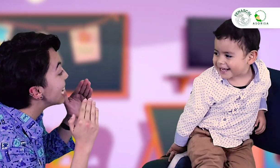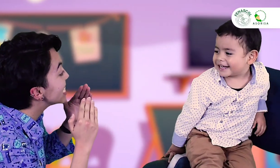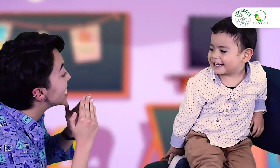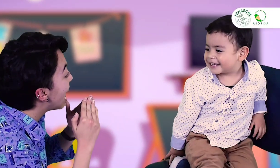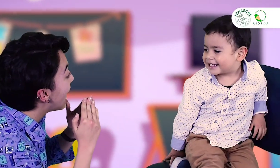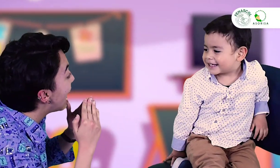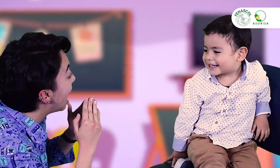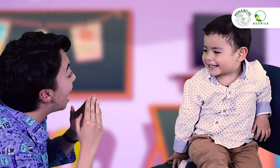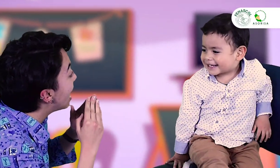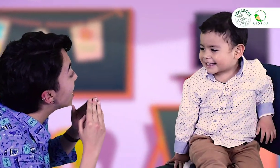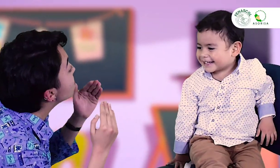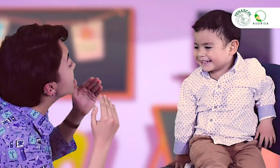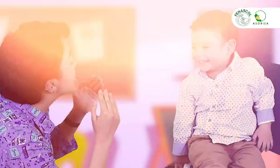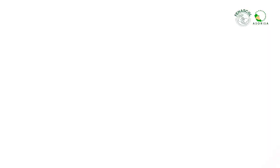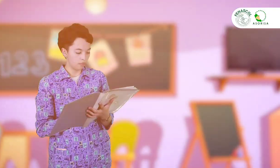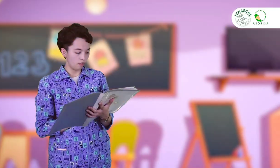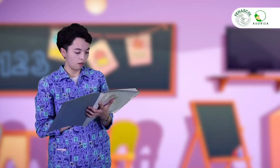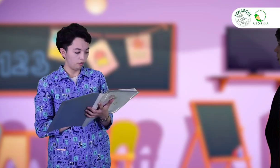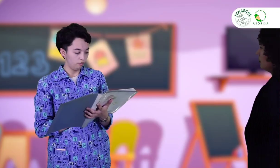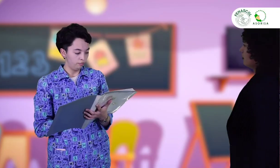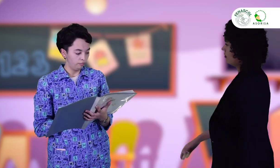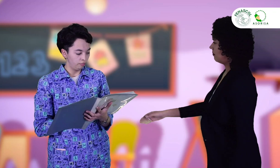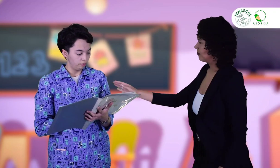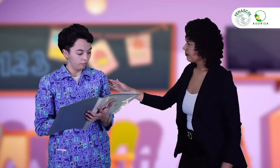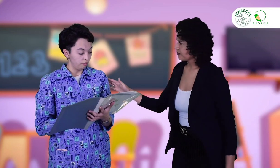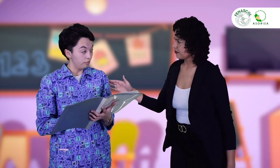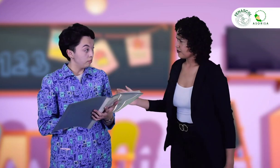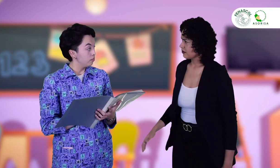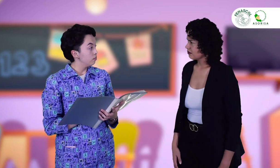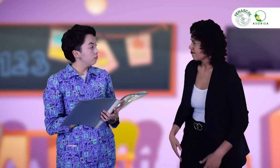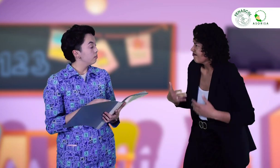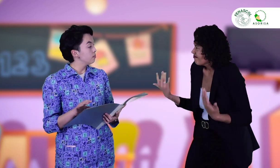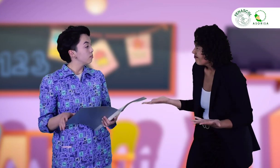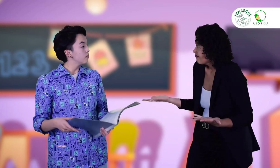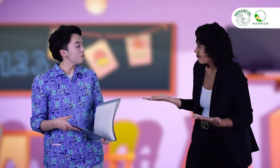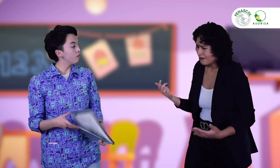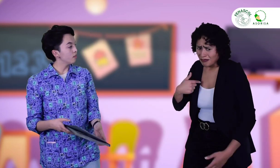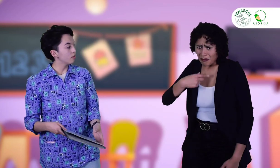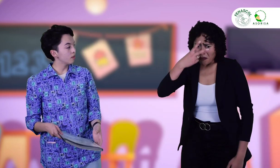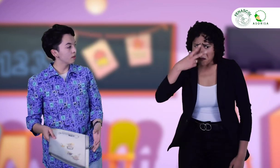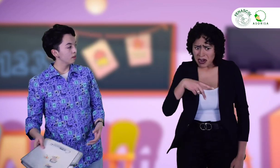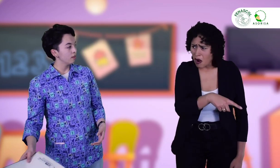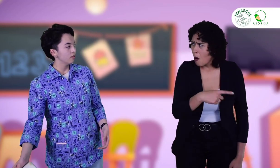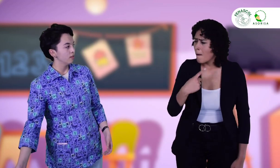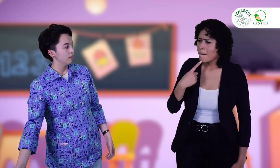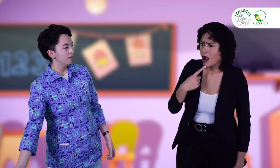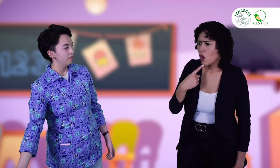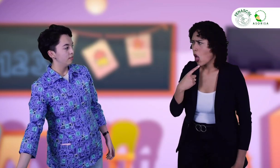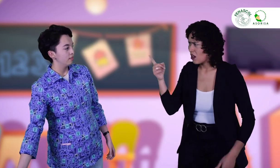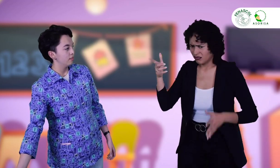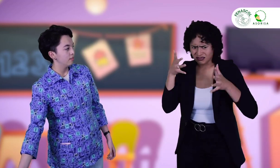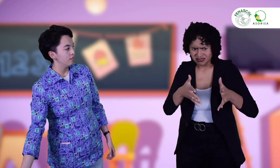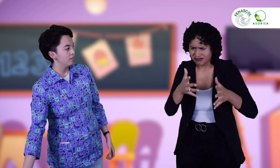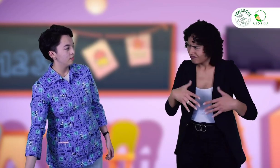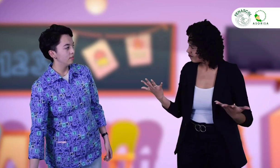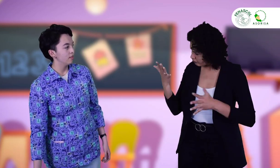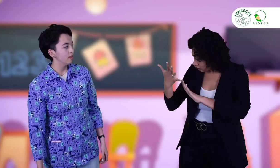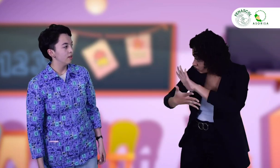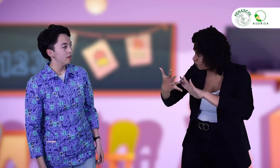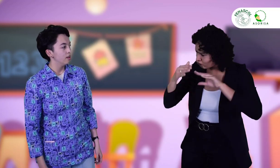casa casa ubicado usted porque le está enseñando a mi hijo a pronunciar palabras ahora alisarlo